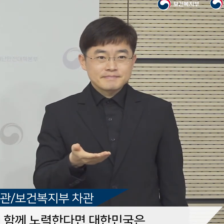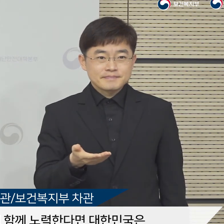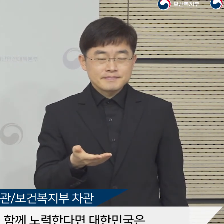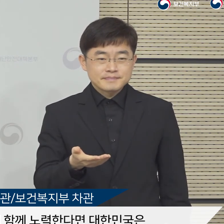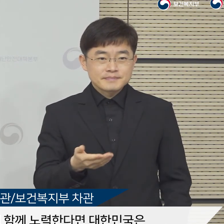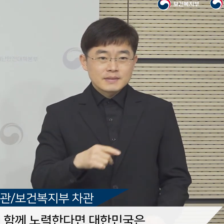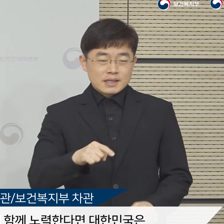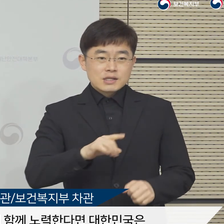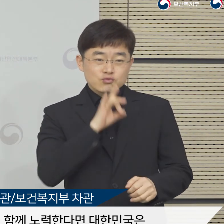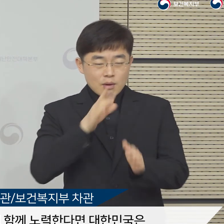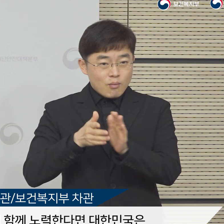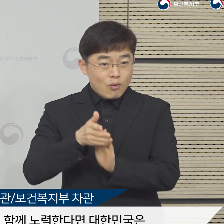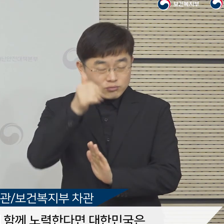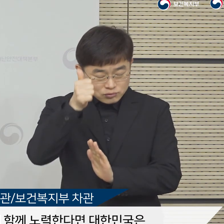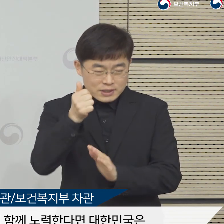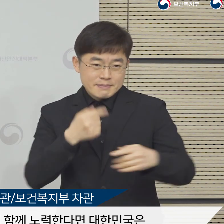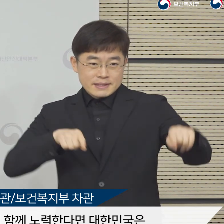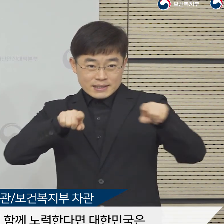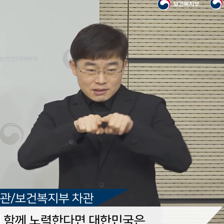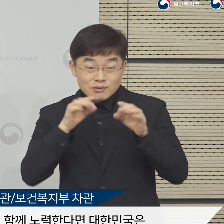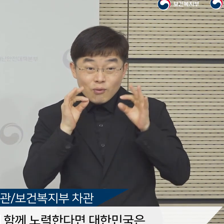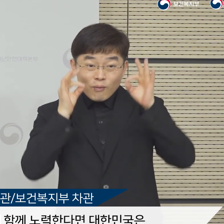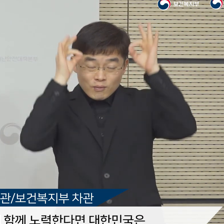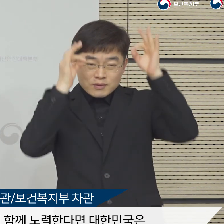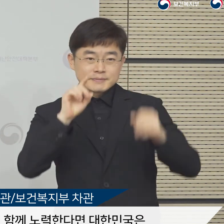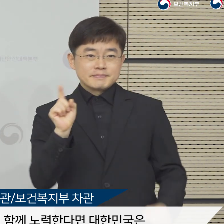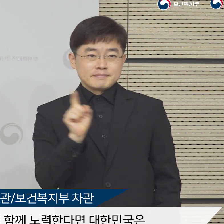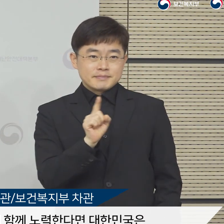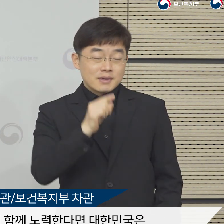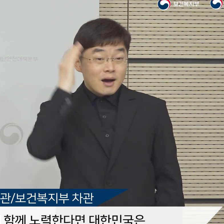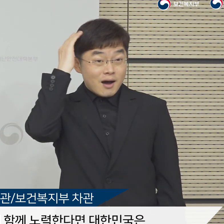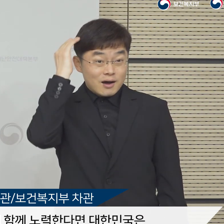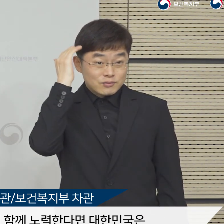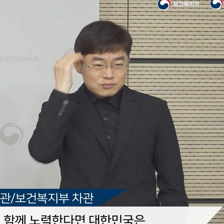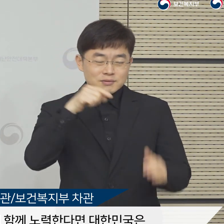방역 당국과 힘을 합쳐 함께 노력한다면